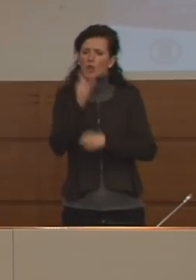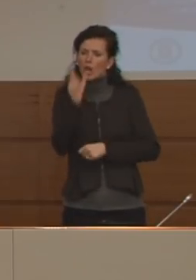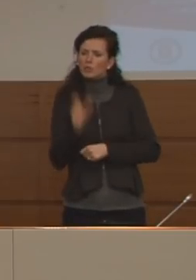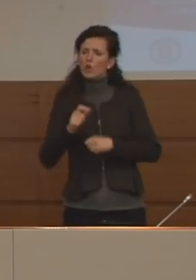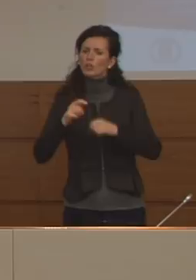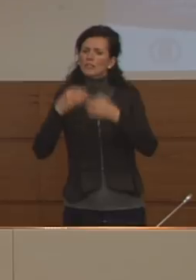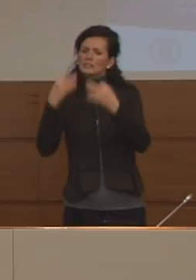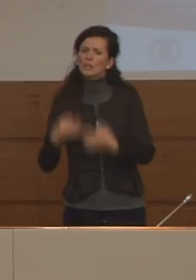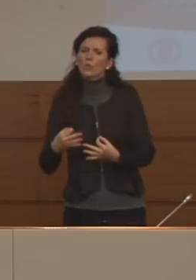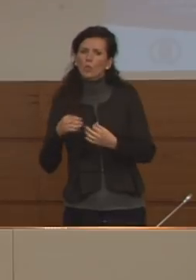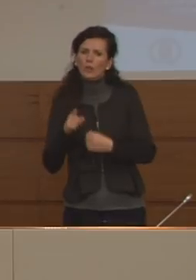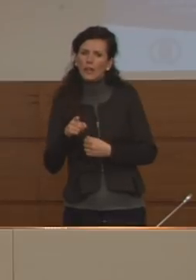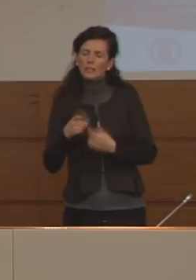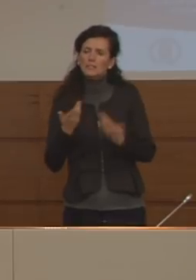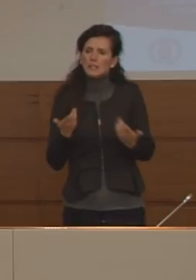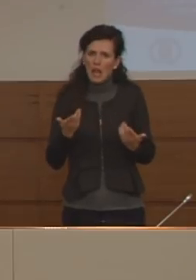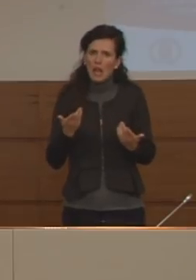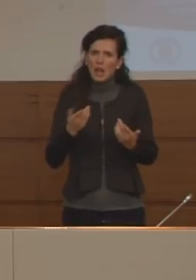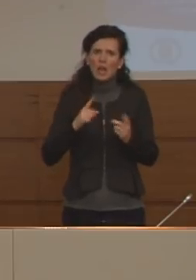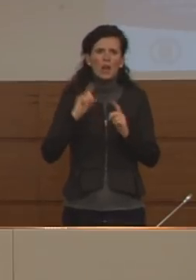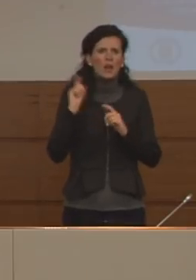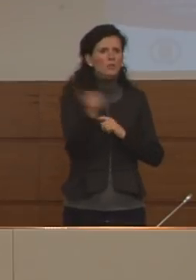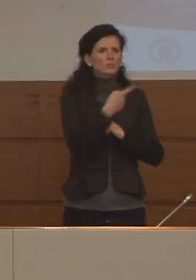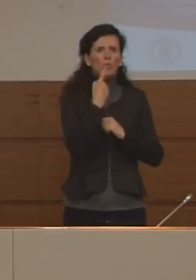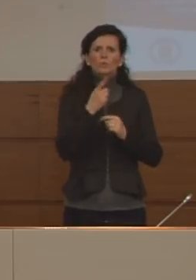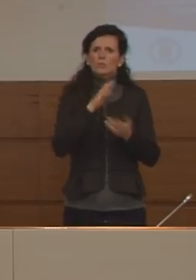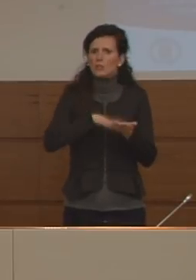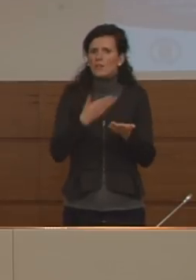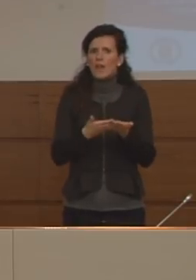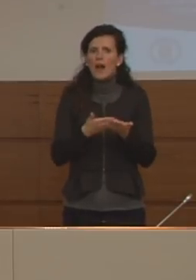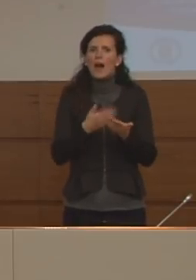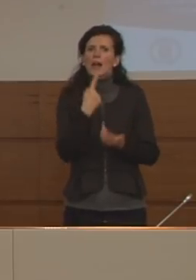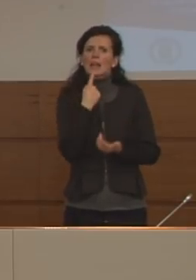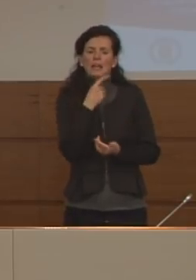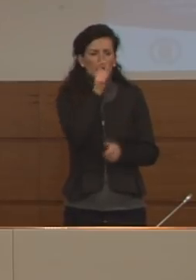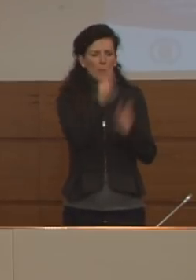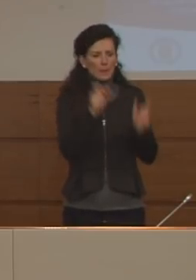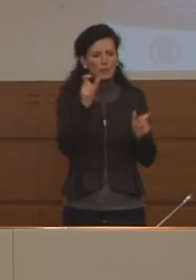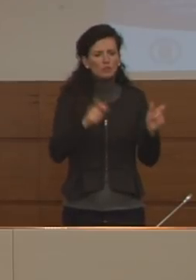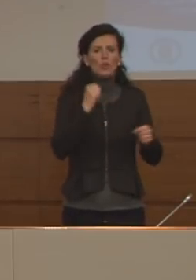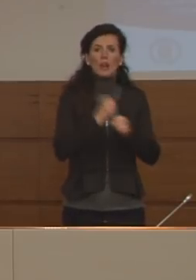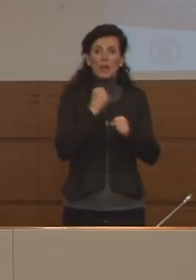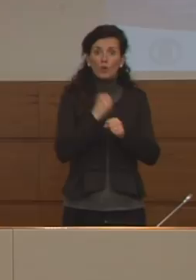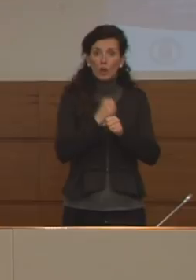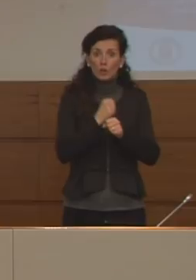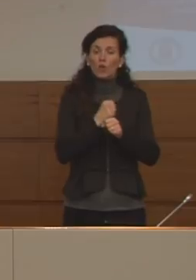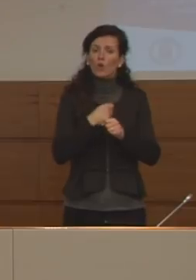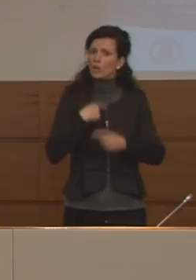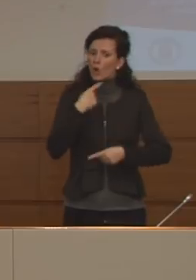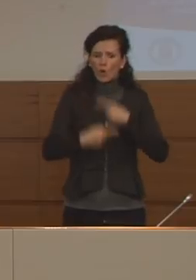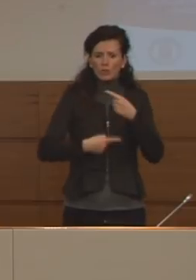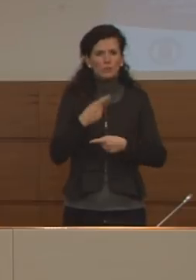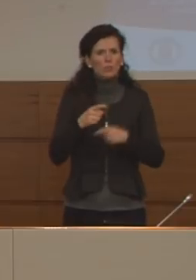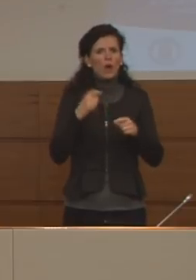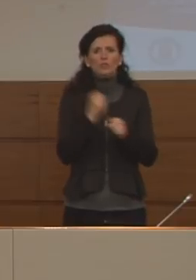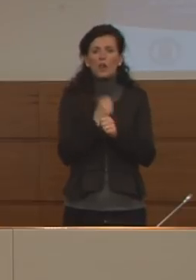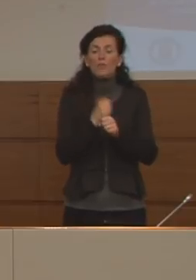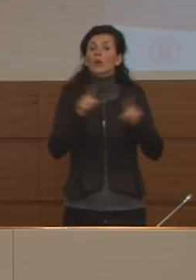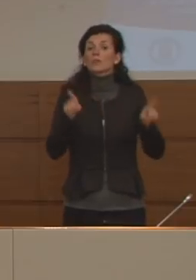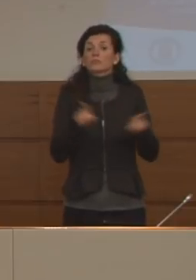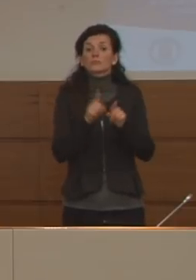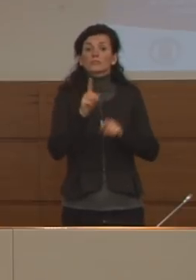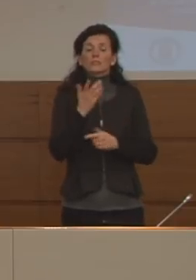particolarmente tutti quei lavoratori che hanno continuato a lavorare partendo dagli operatori sanitari